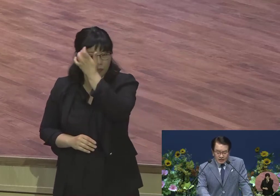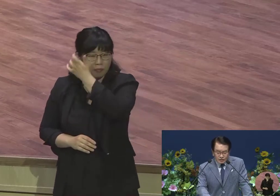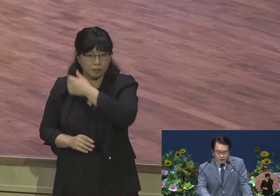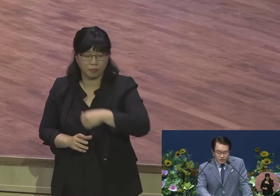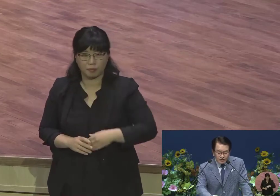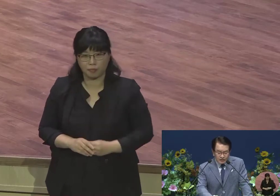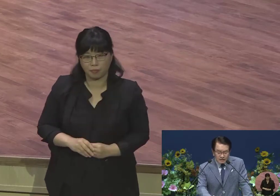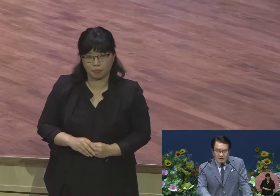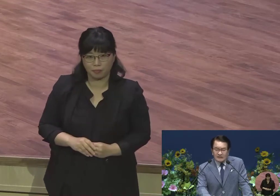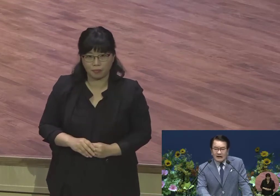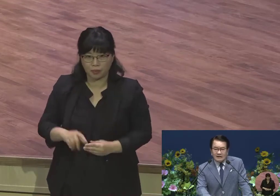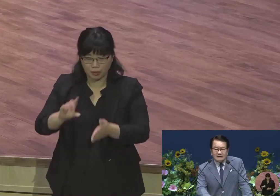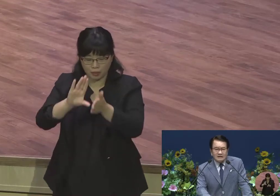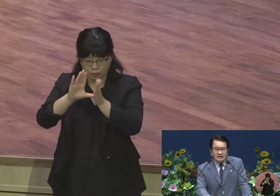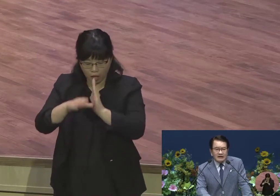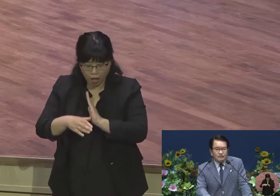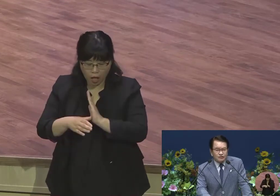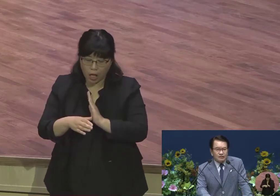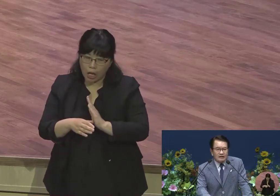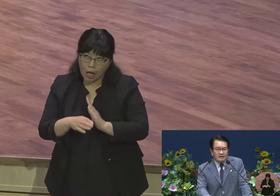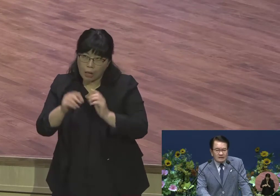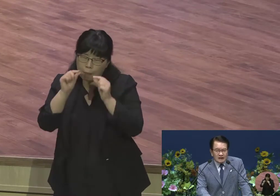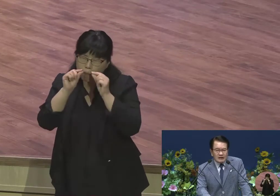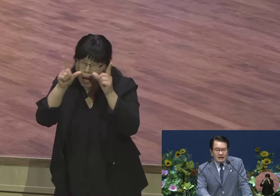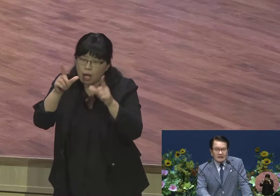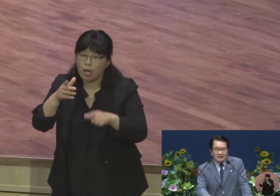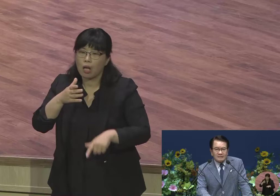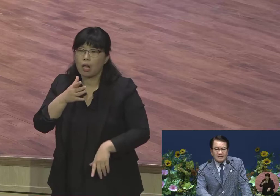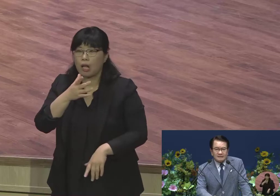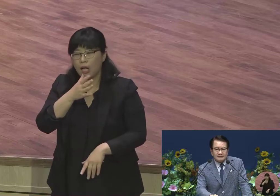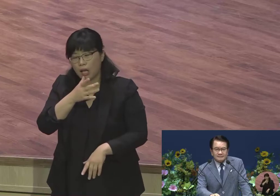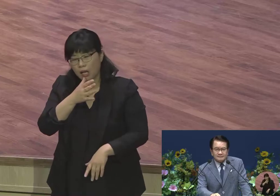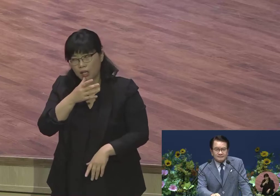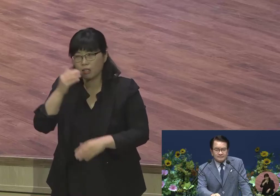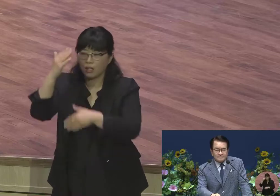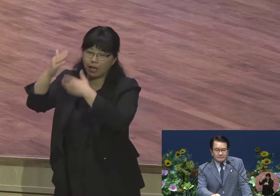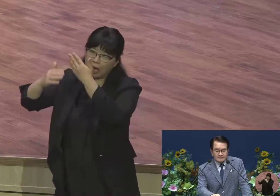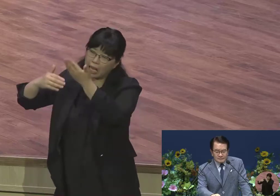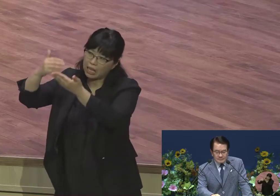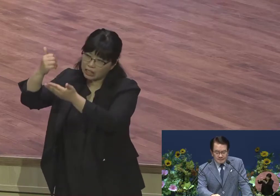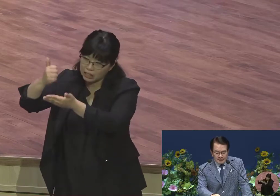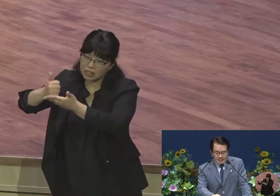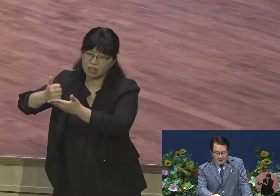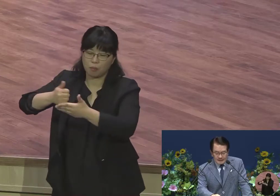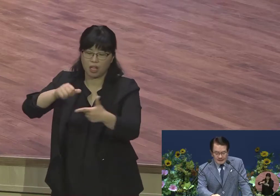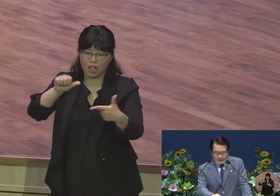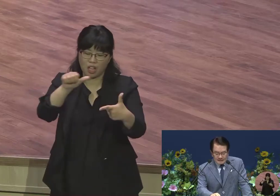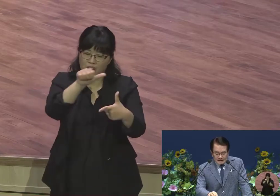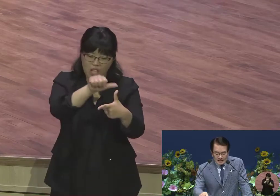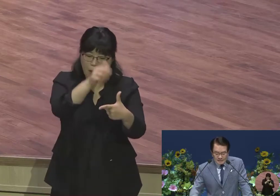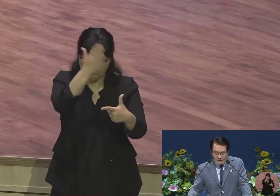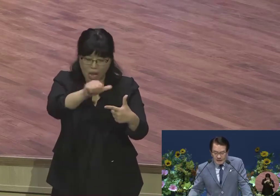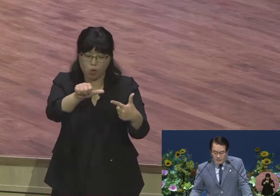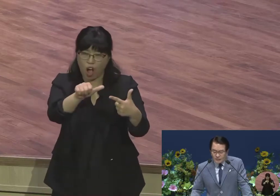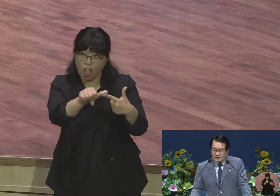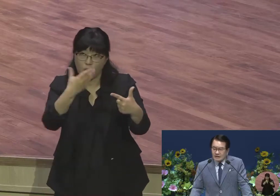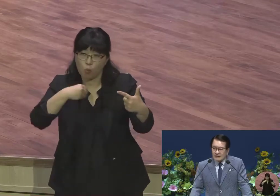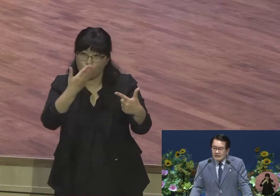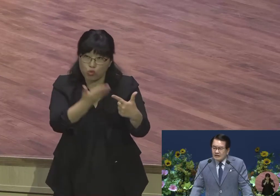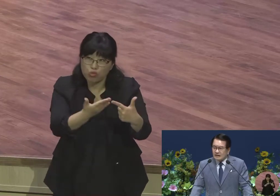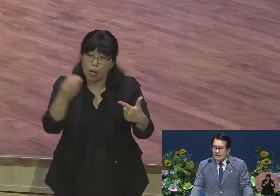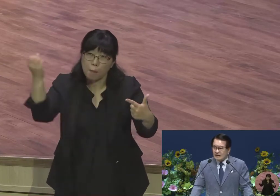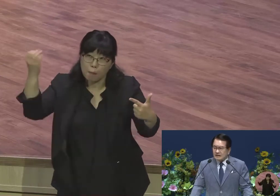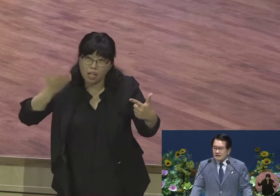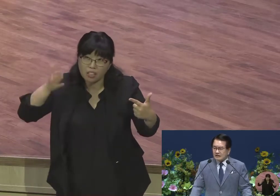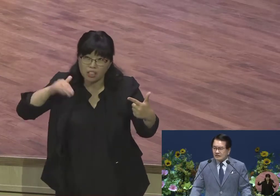수용하는 충격적 각성의 순간이었다 그렇게 말했어요 사람이 마음으로